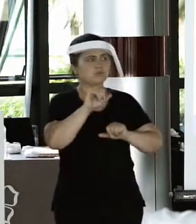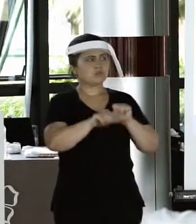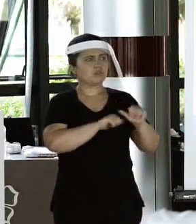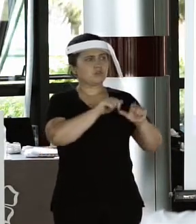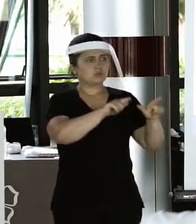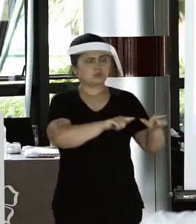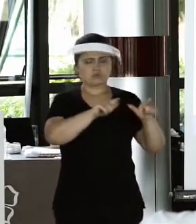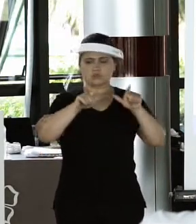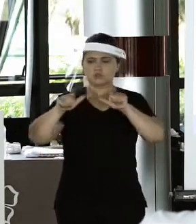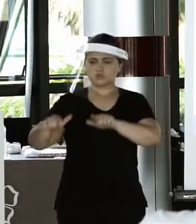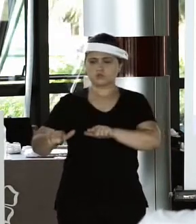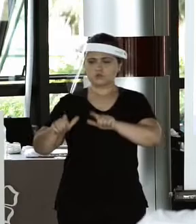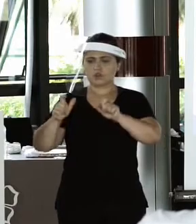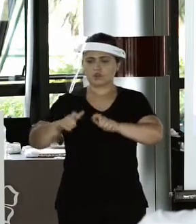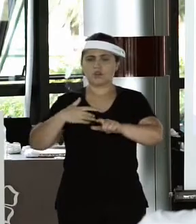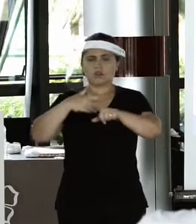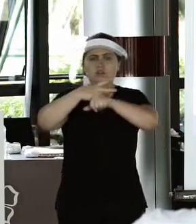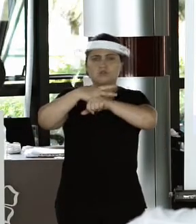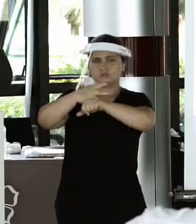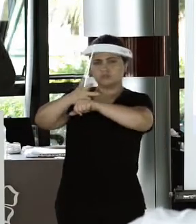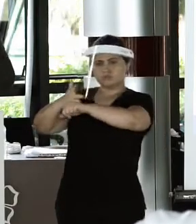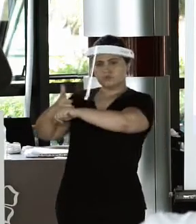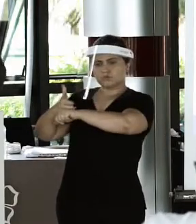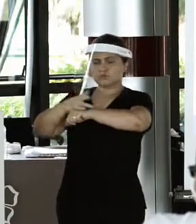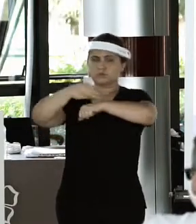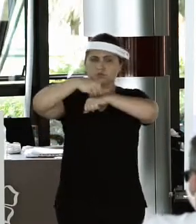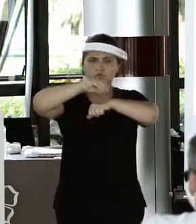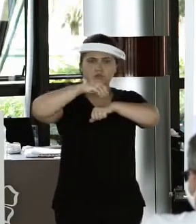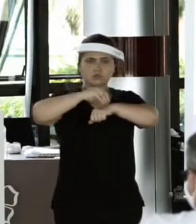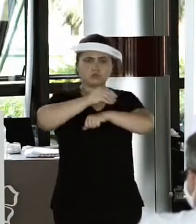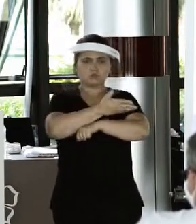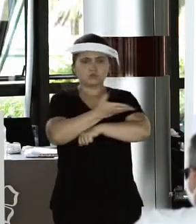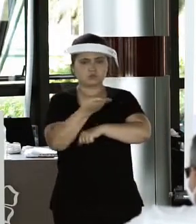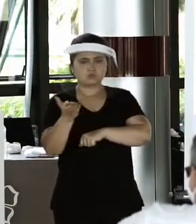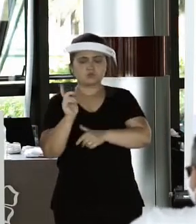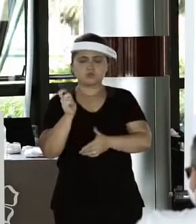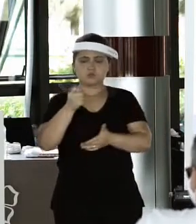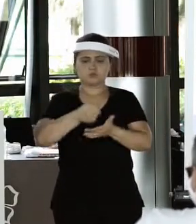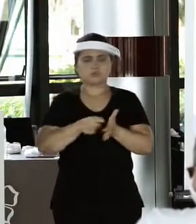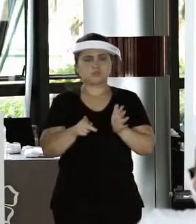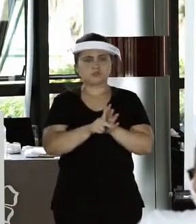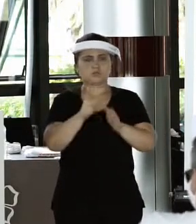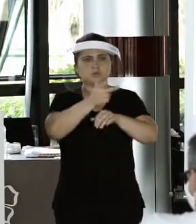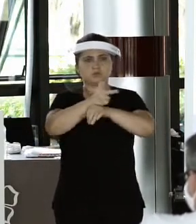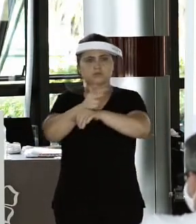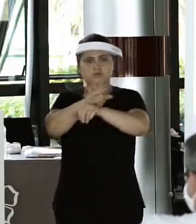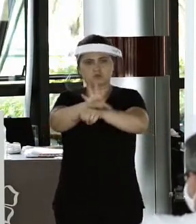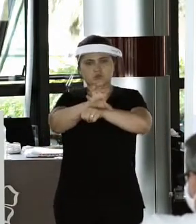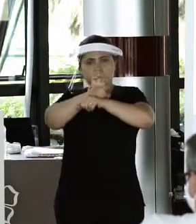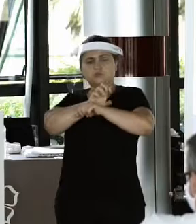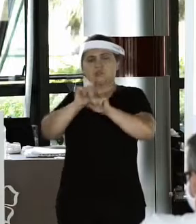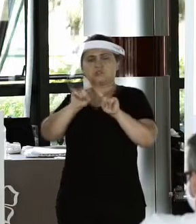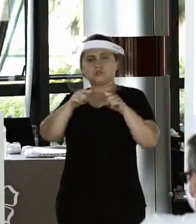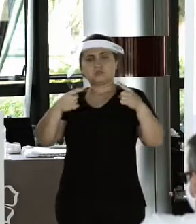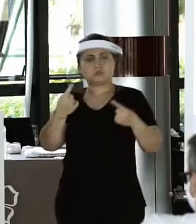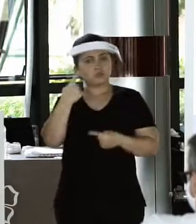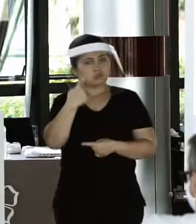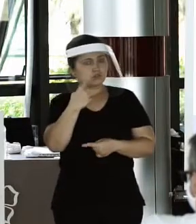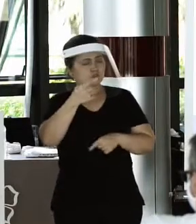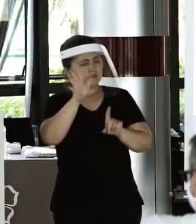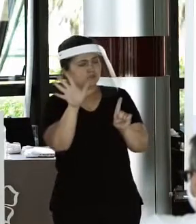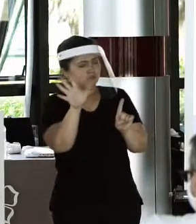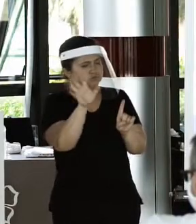de lugar onde eu estou filmando. Então fica aí a dica para aquisição de imagens nesse sentido. Porém, ó,